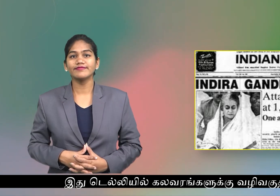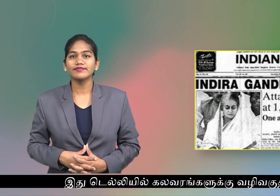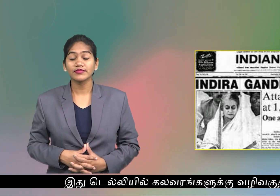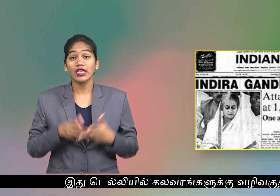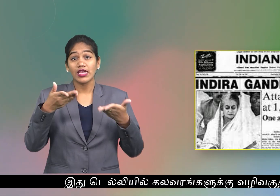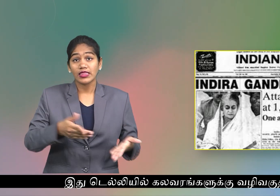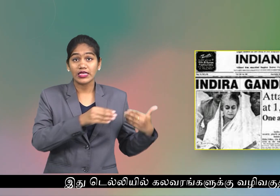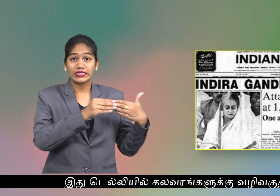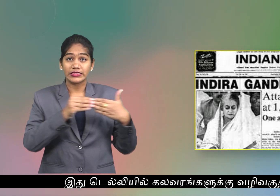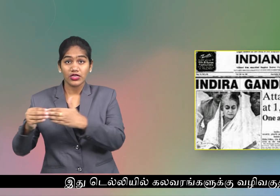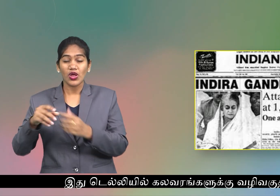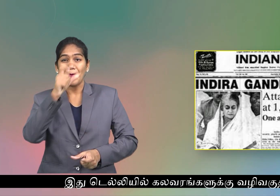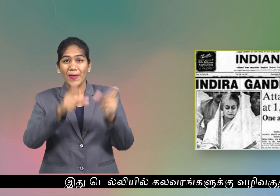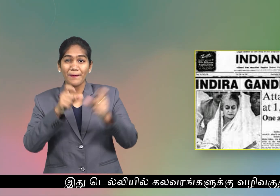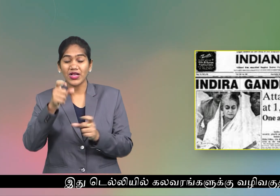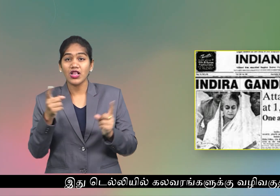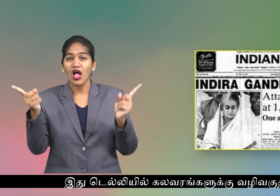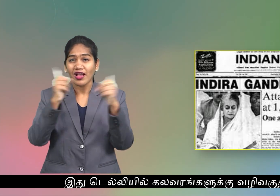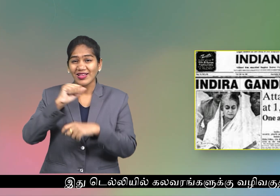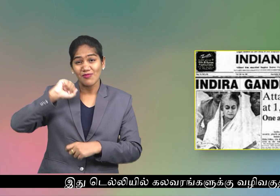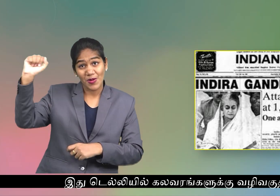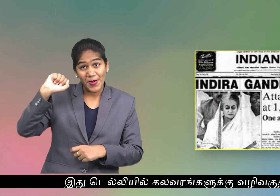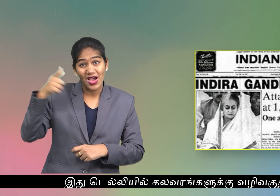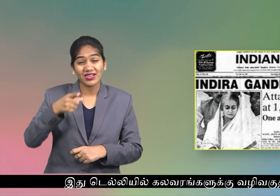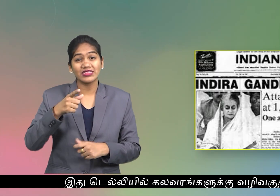இது டெல்லியில் கலவரங்களுக்கு வழிவகுத்தது.